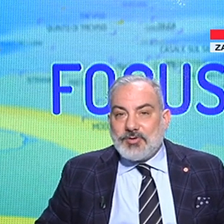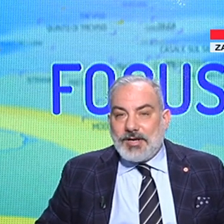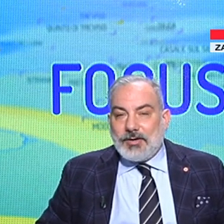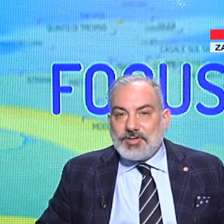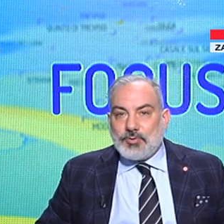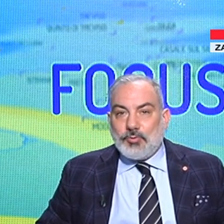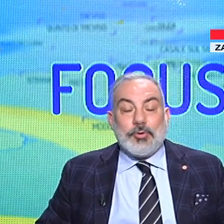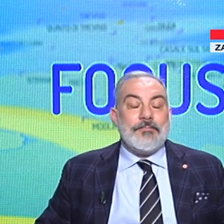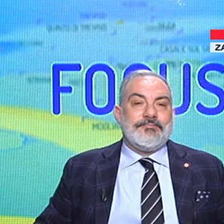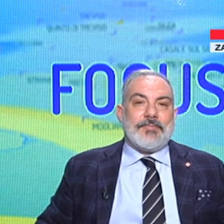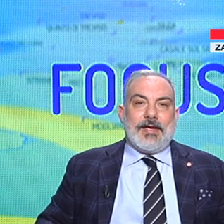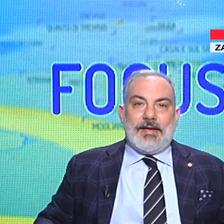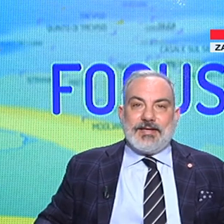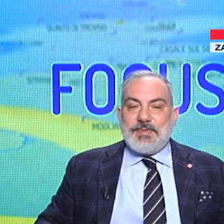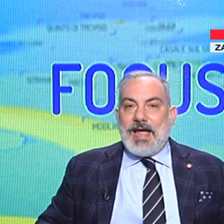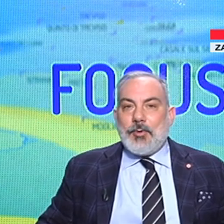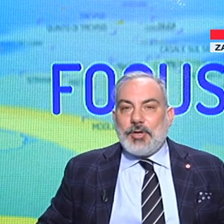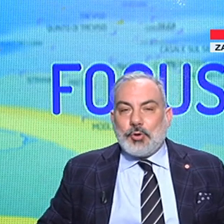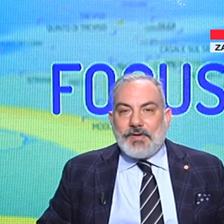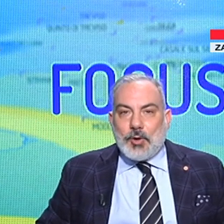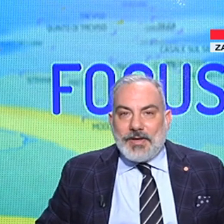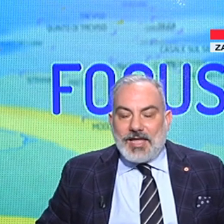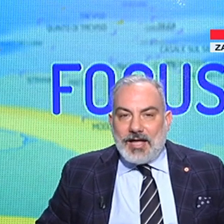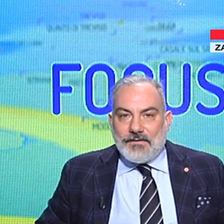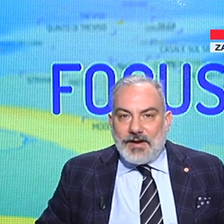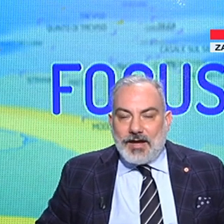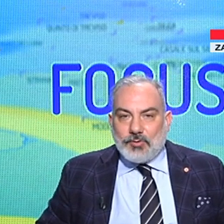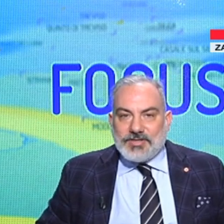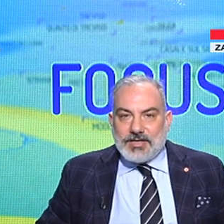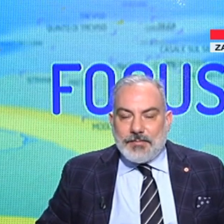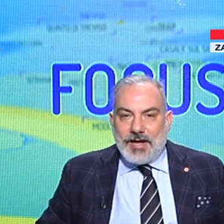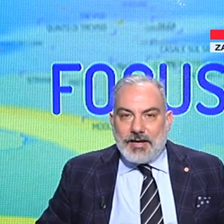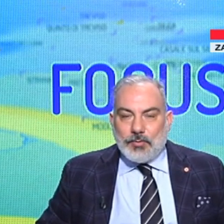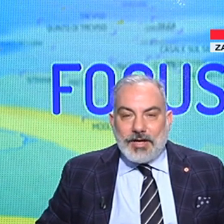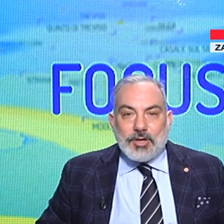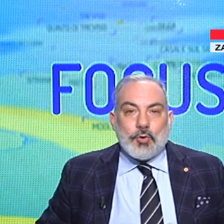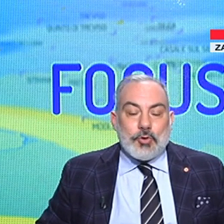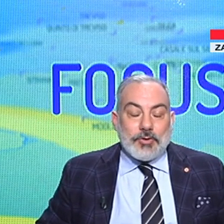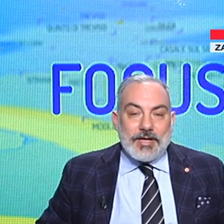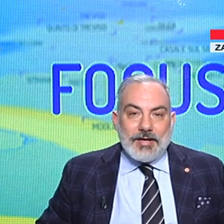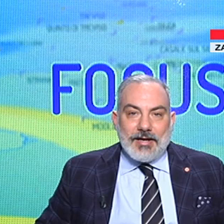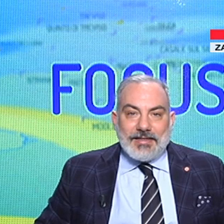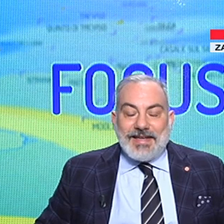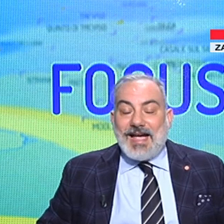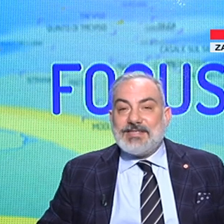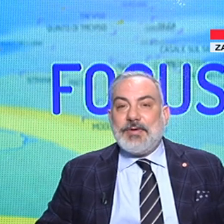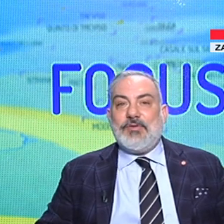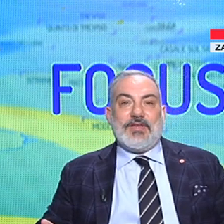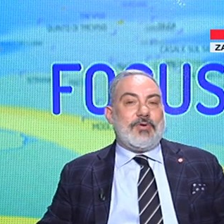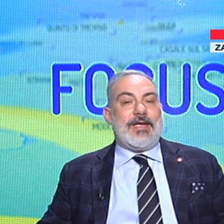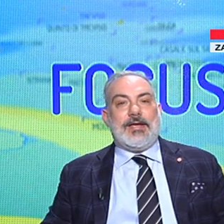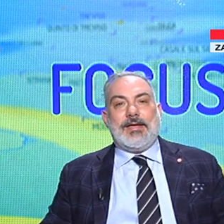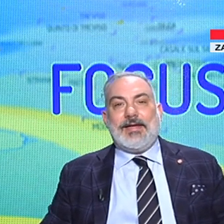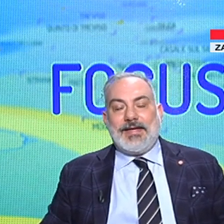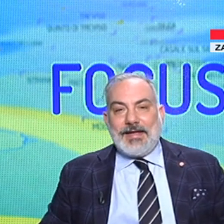di persone nello stesso punto. Speriamo di non dover commentare fra due settimane un ritorno dei casi, però il